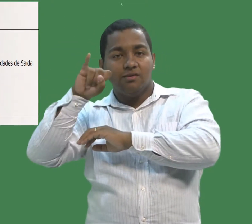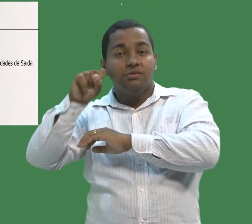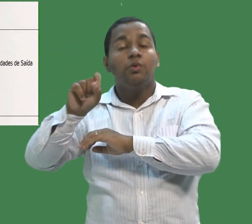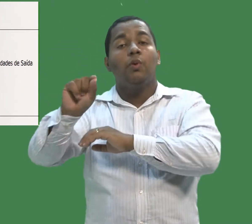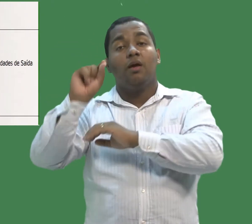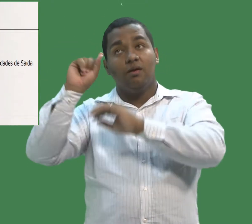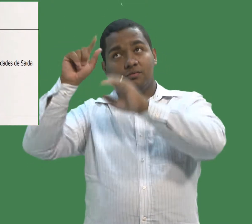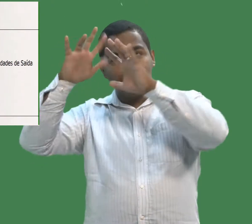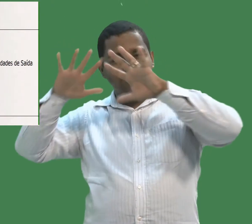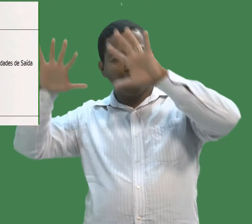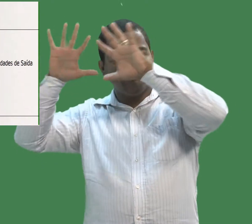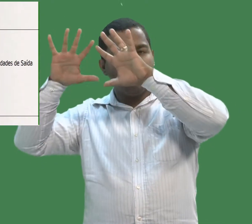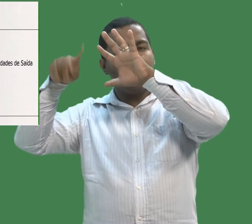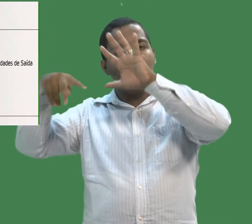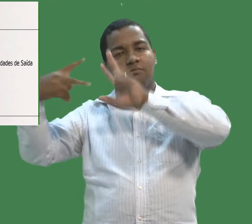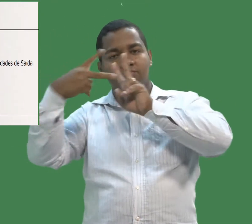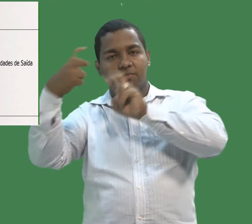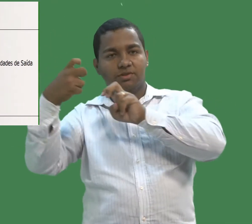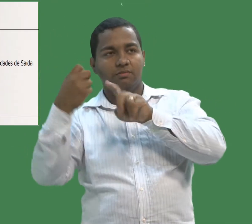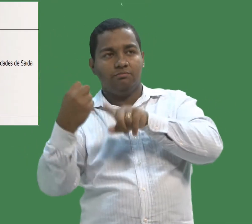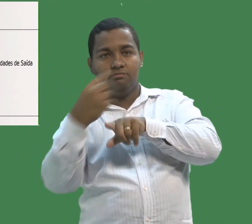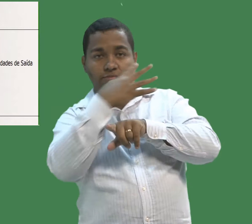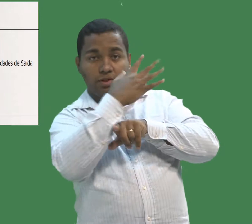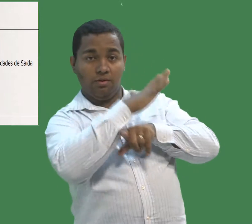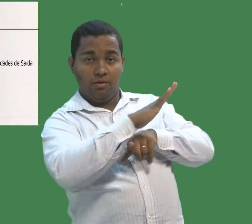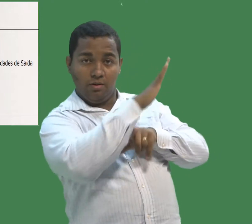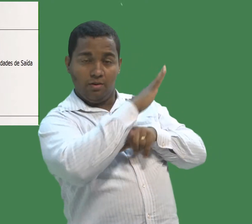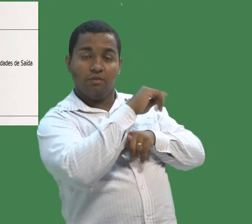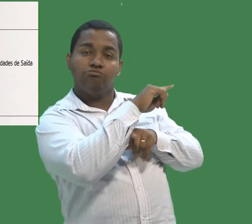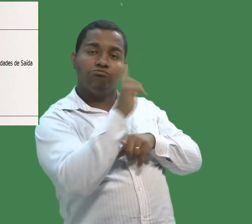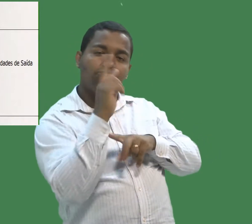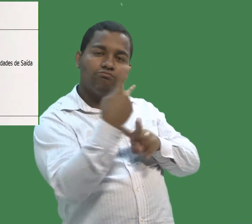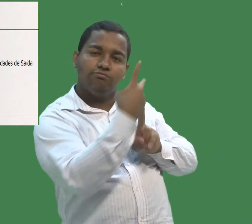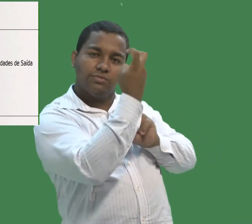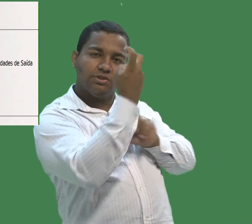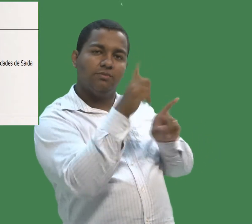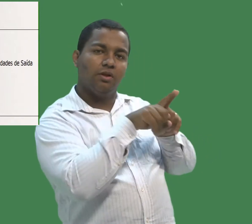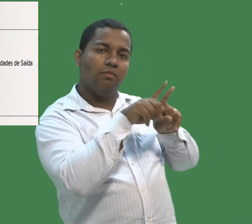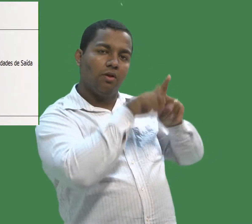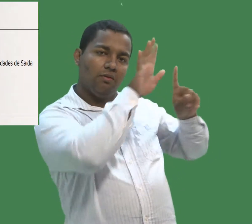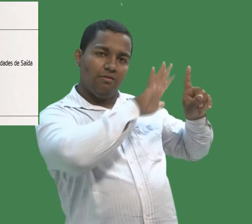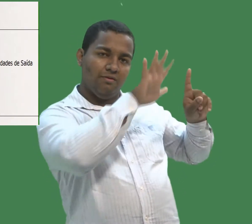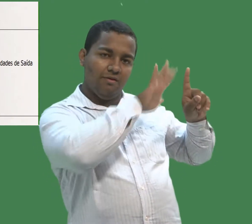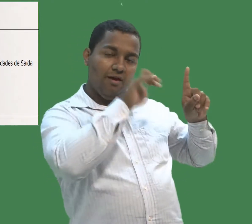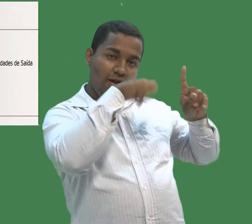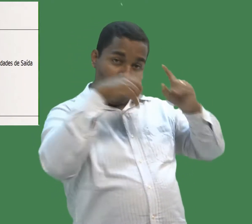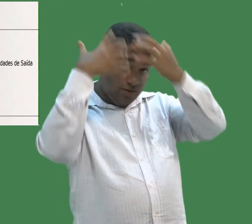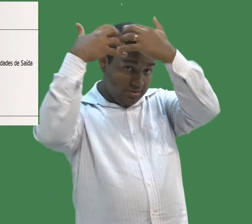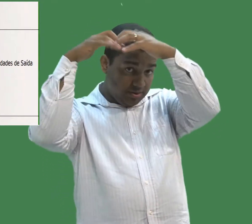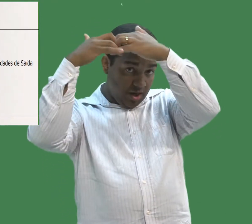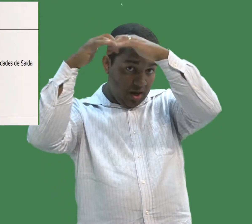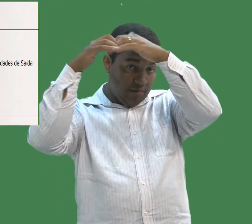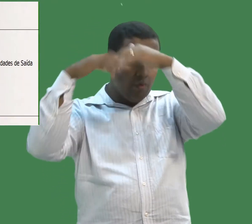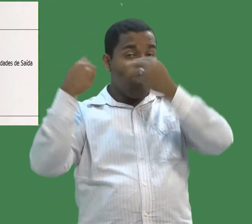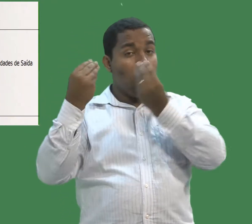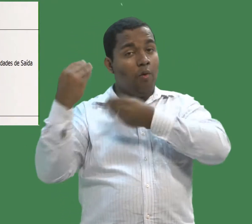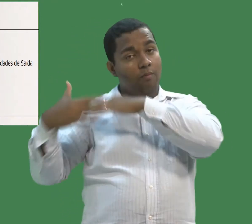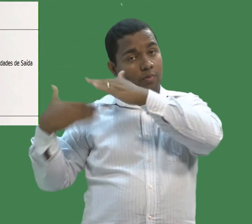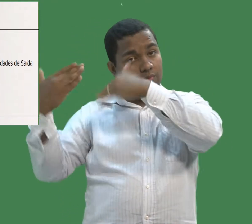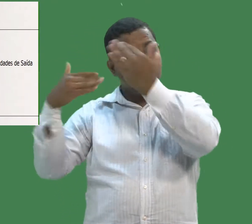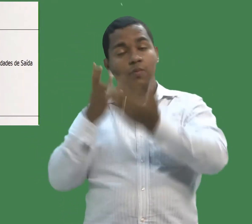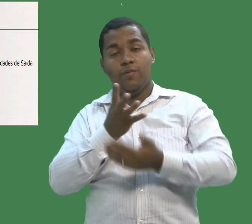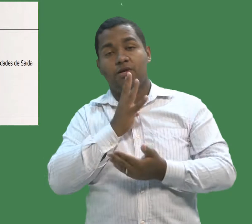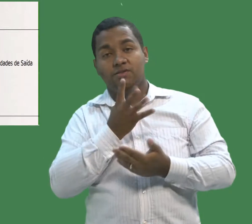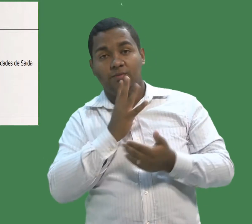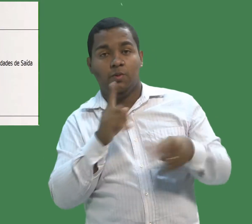sinapses neuroniais. Tem, conforme vimos aqui também no esquema, né? O conexionismo, na verdade, que está ligado à questão do próprio cérebro, não é isso?